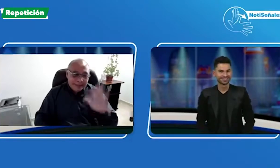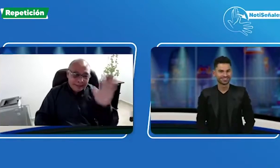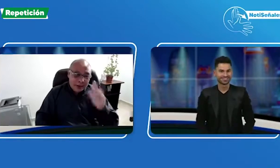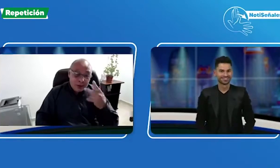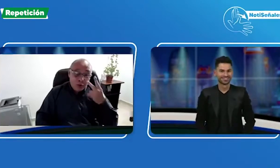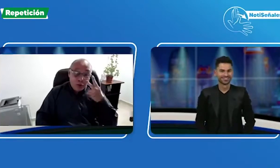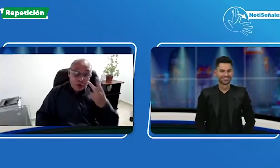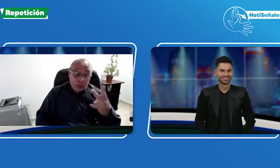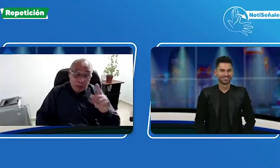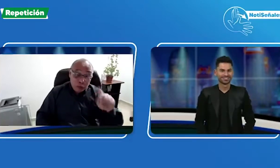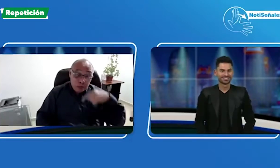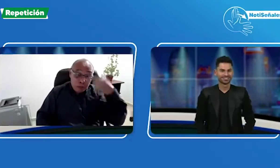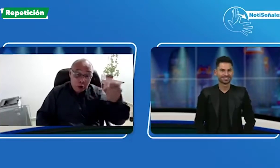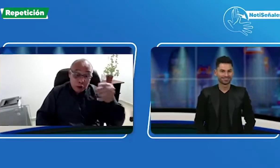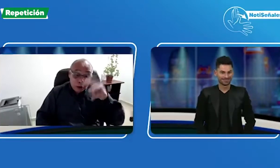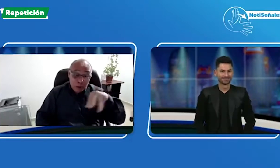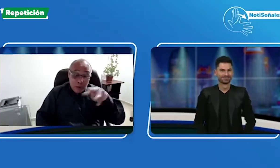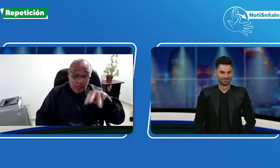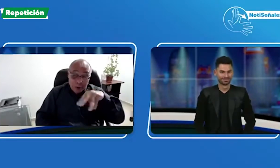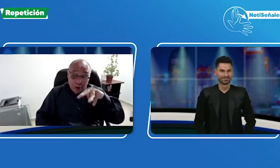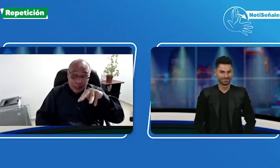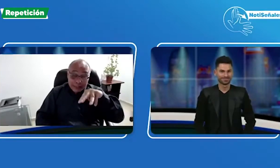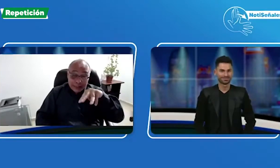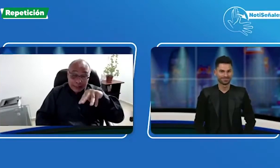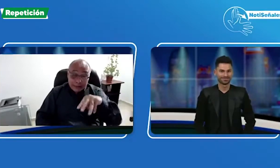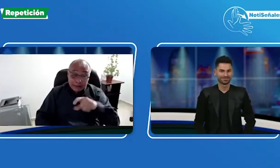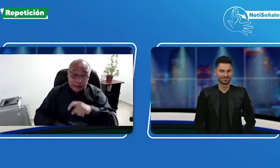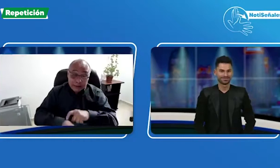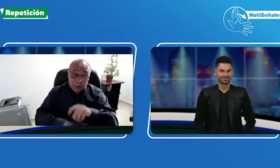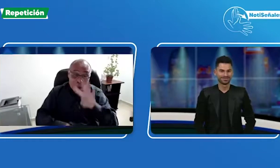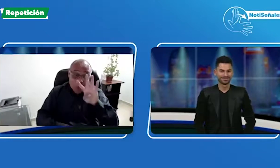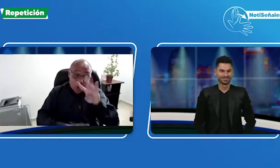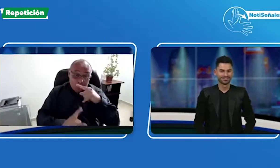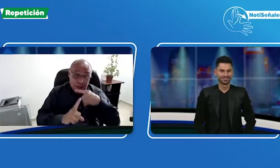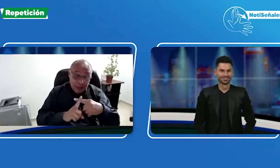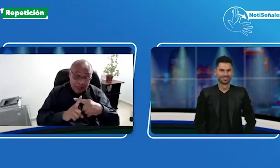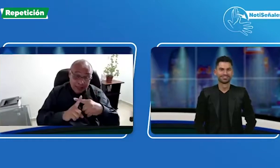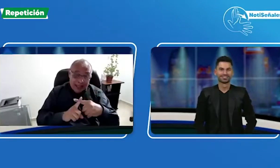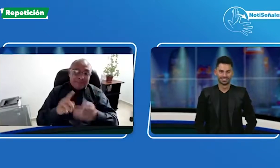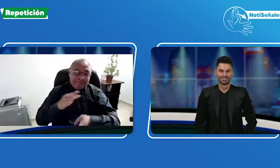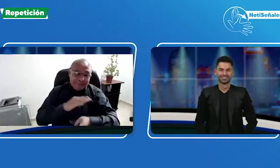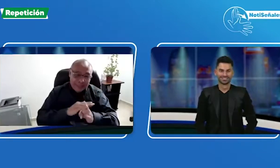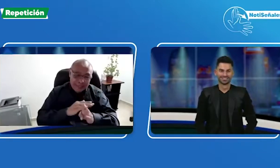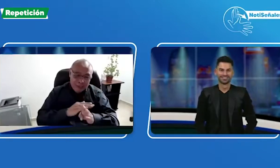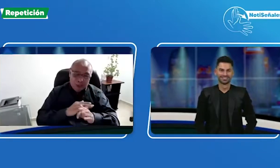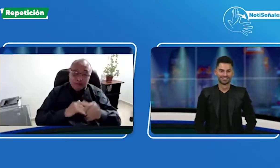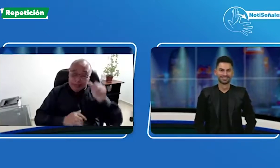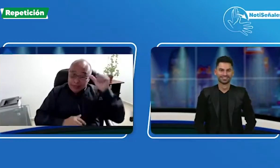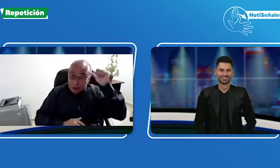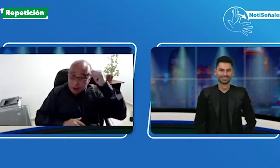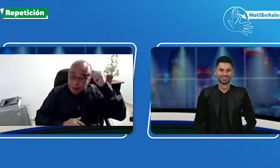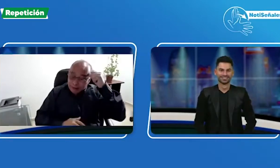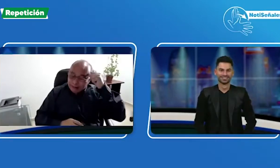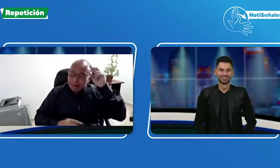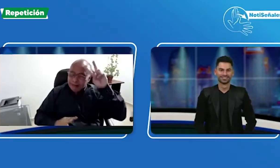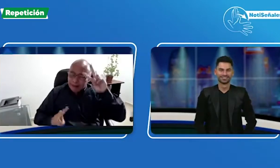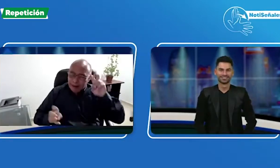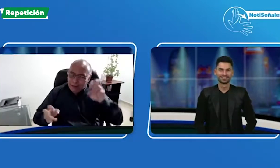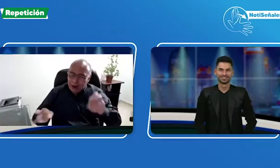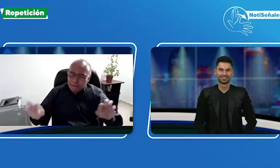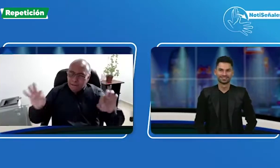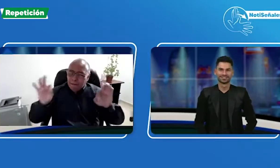El Día De Hoy Gracias Nos Vemos Entonces El Próximo Miércoles Recuerden Cuatro Y Media De La